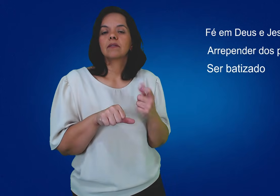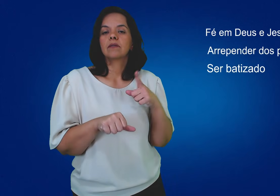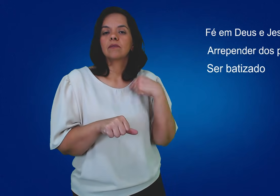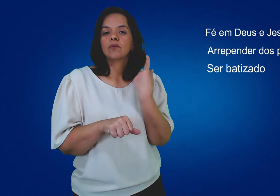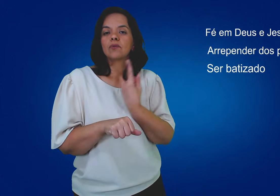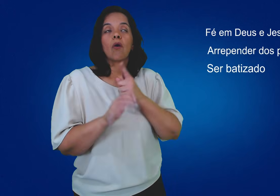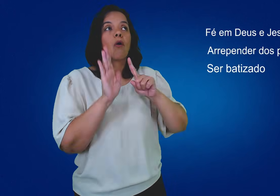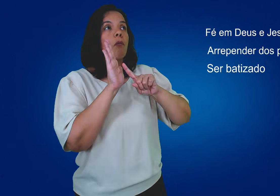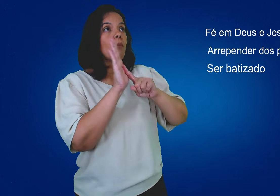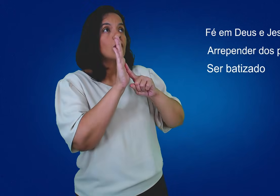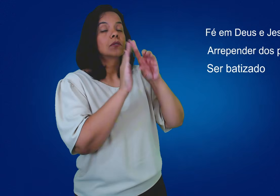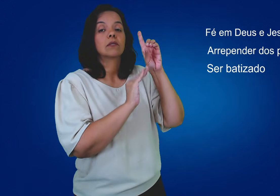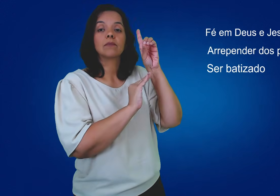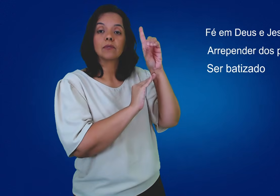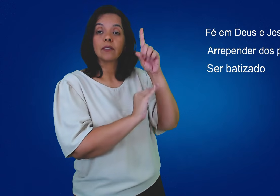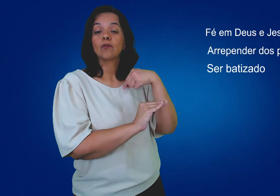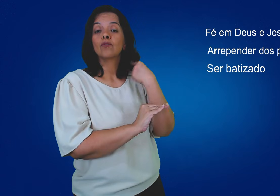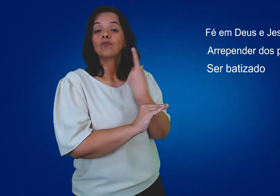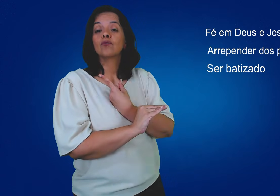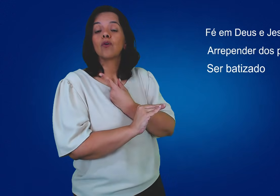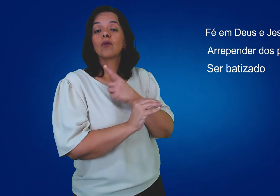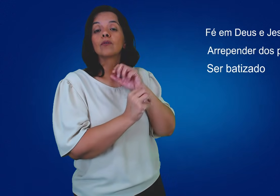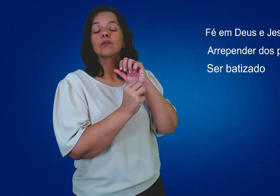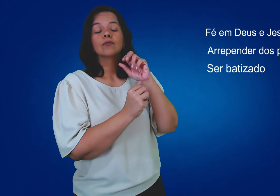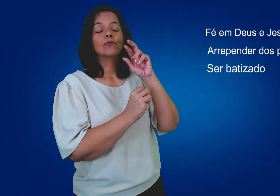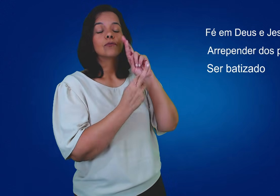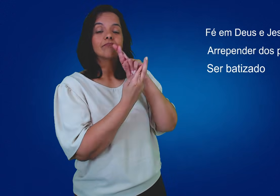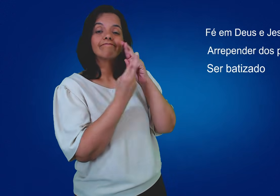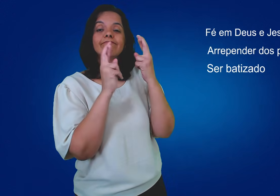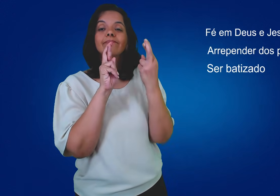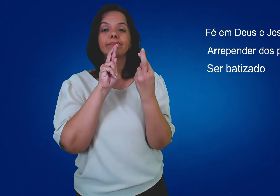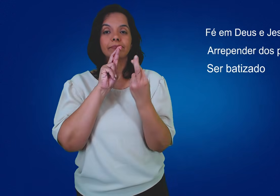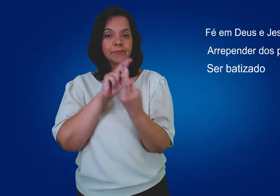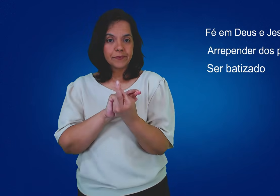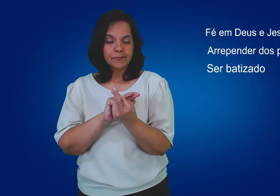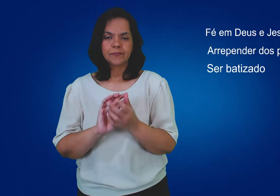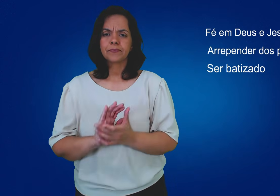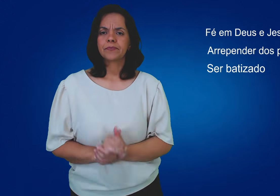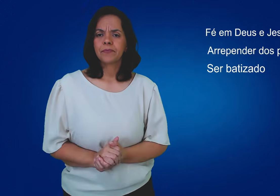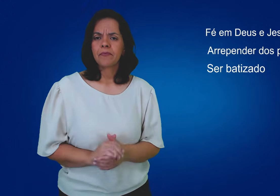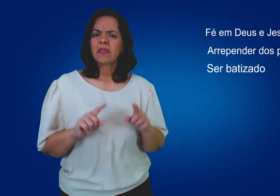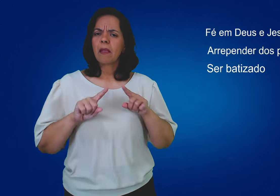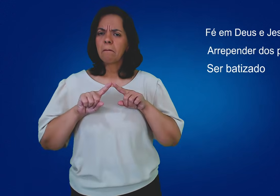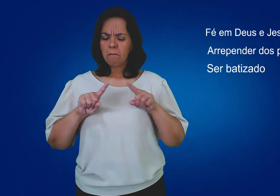Então, através da ação do batismo, nós mostramos a Deus o nosso arrependimento.